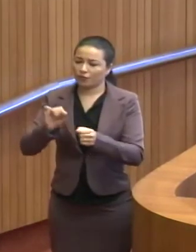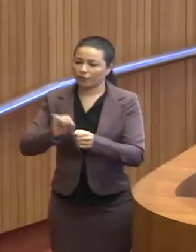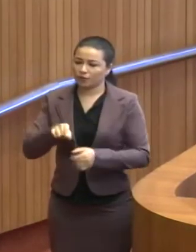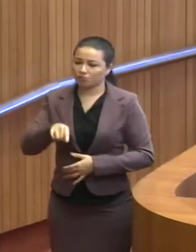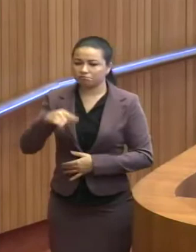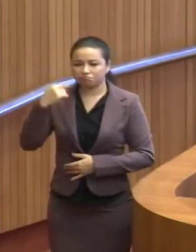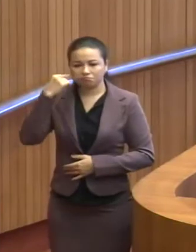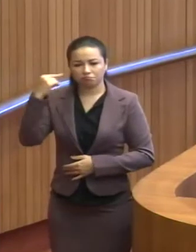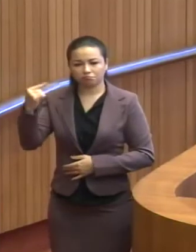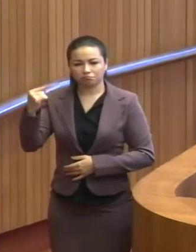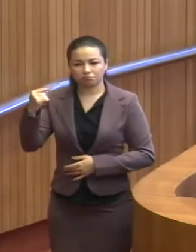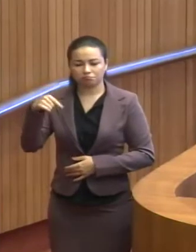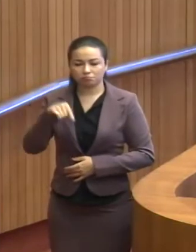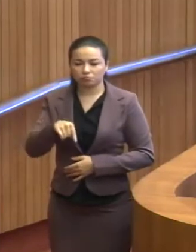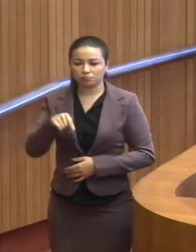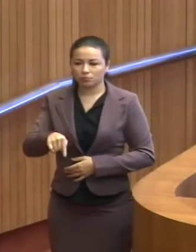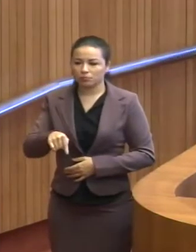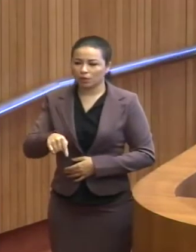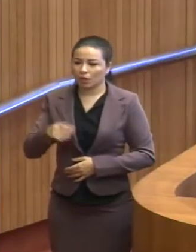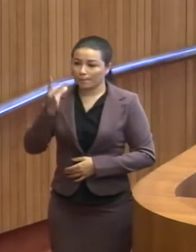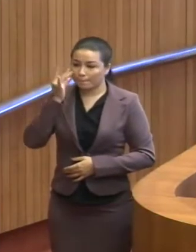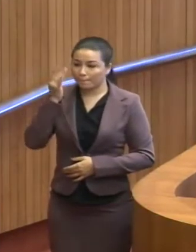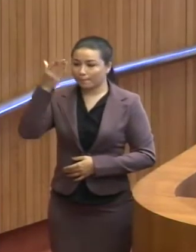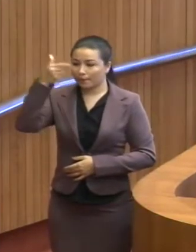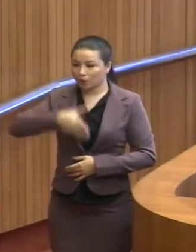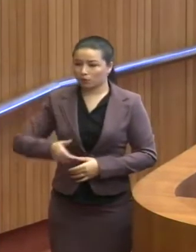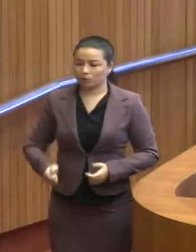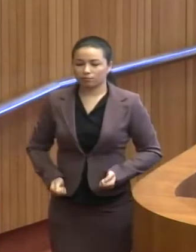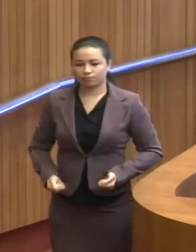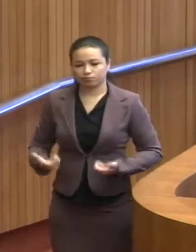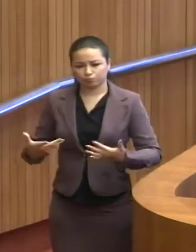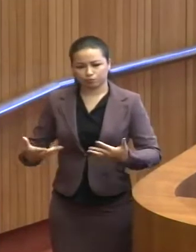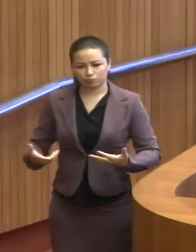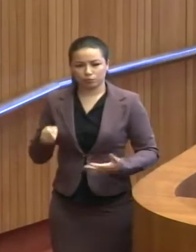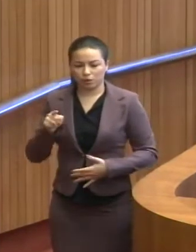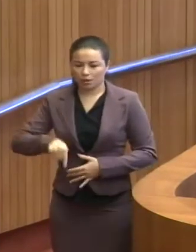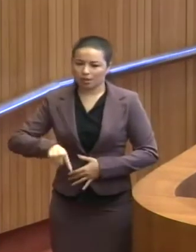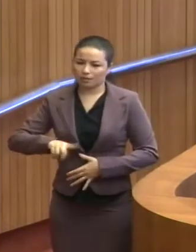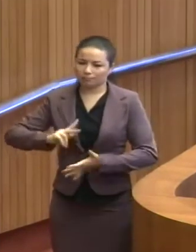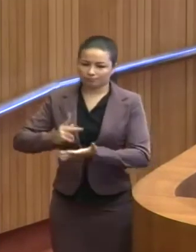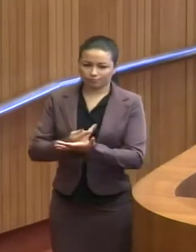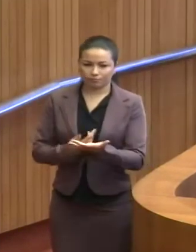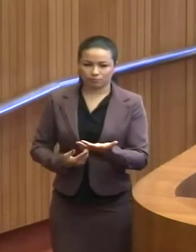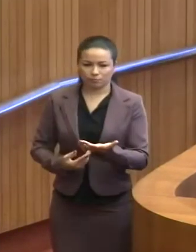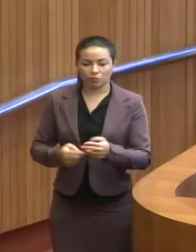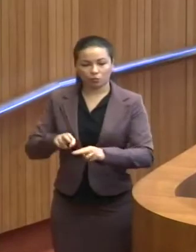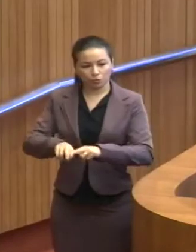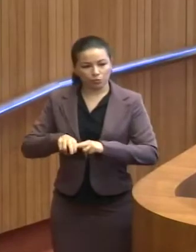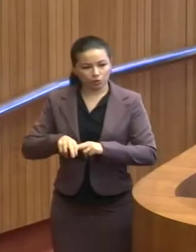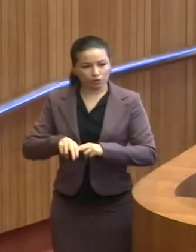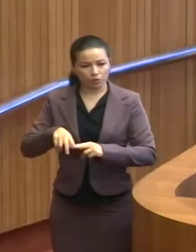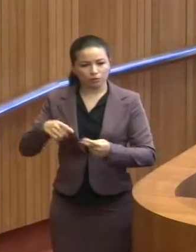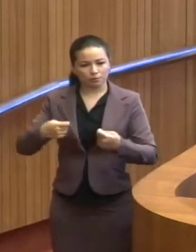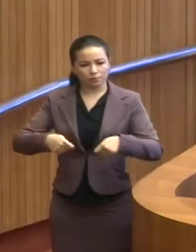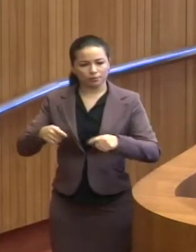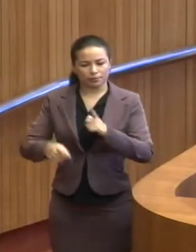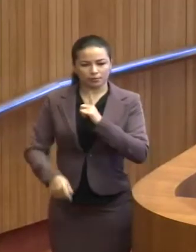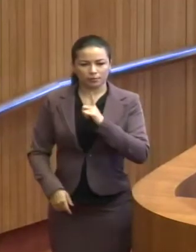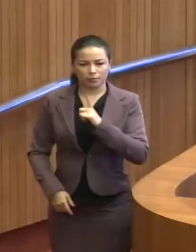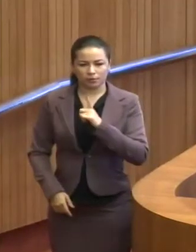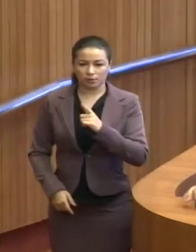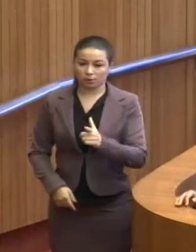à presunção de que a comprovação da despesa era irregular e, por isso, deveria